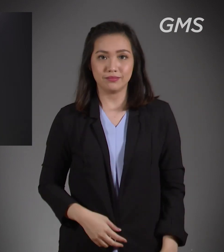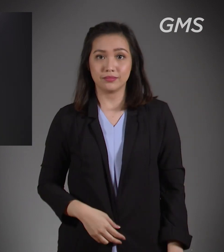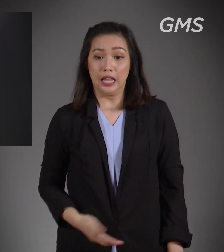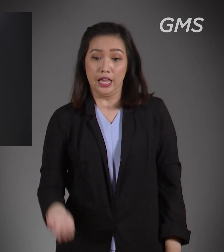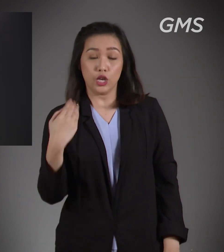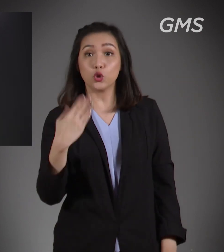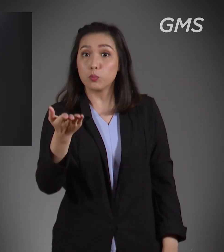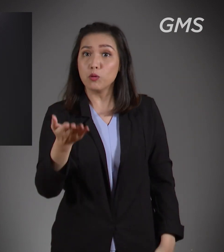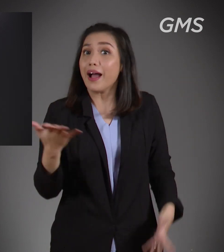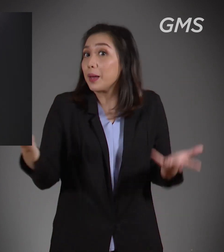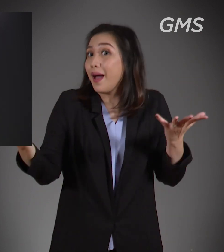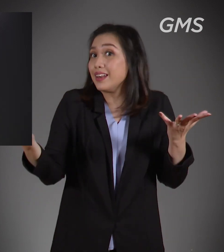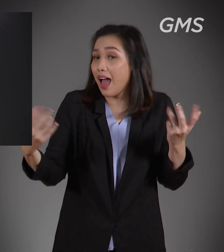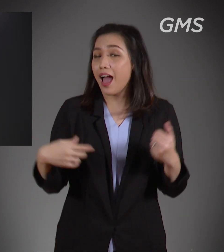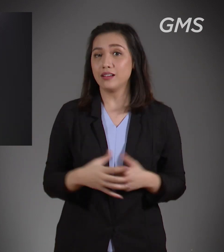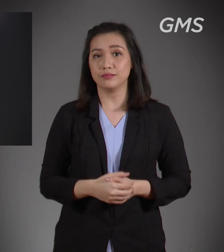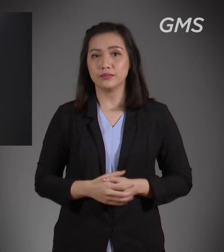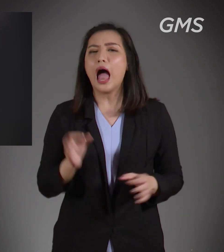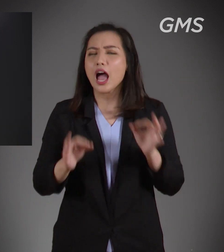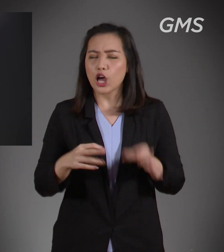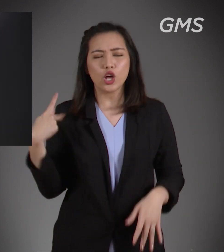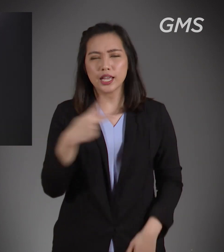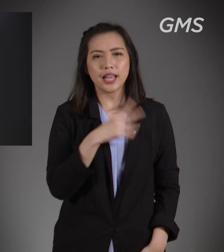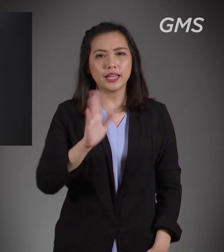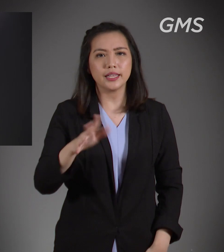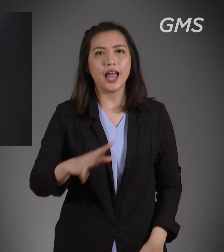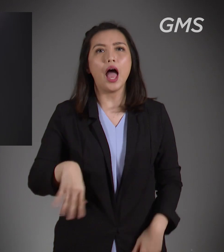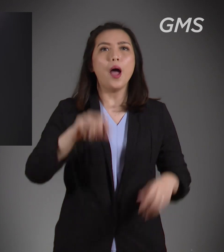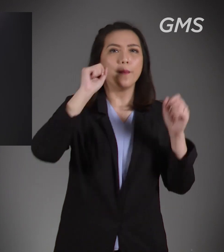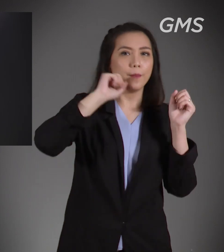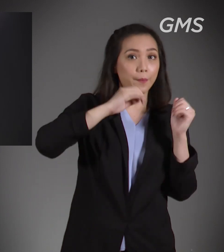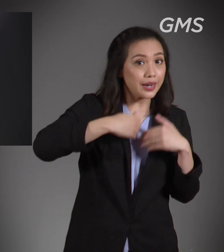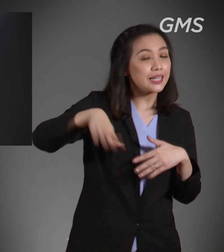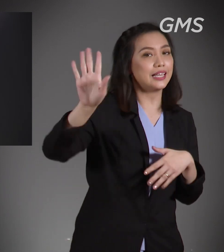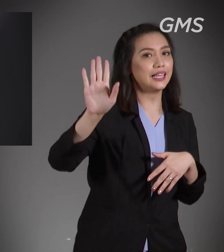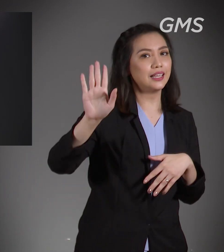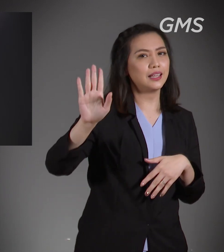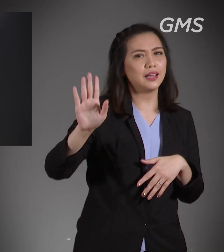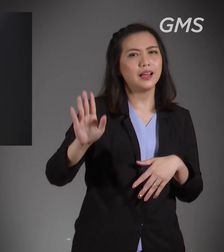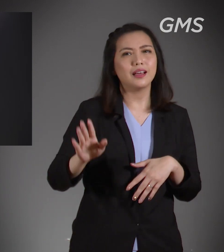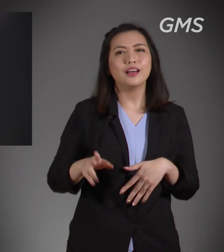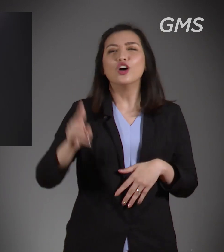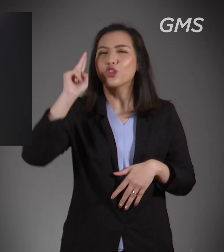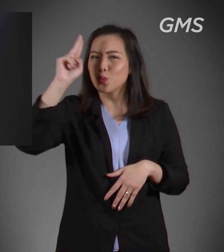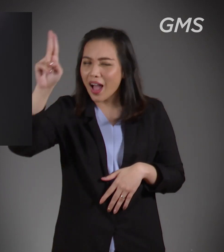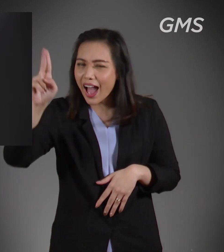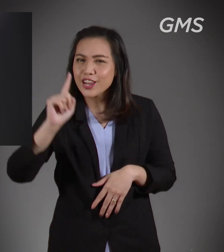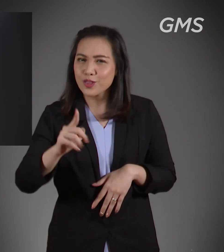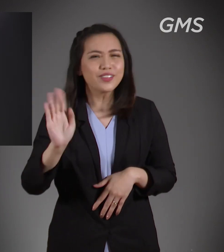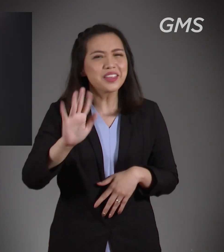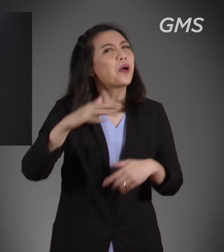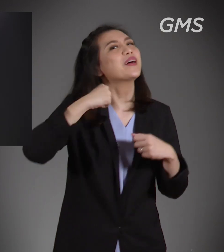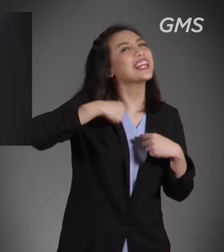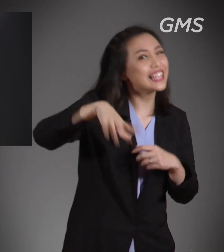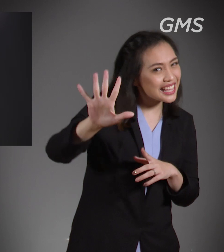Anda. Karena kalau kita tidak meninggalkan Tuhan, mustahilah Tuhan meninggalkan kita. Sekalipun seolah-olah